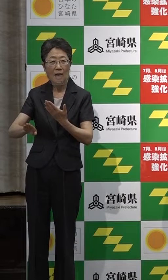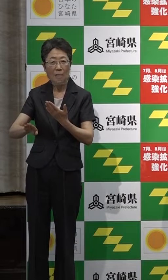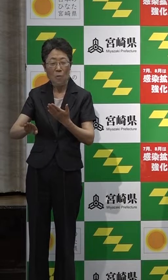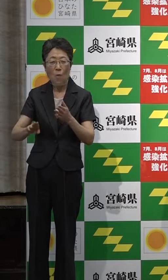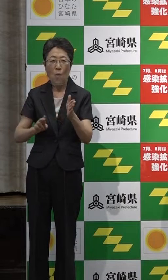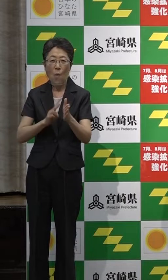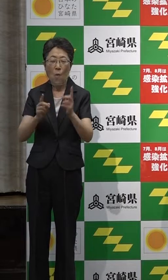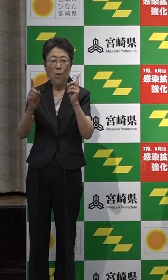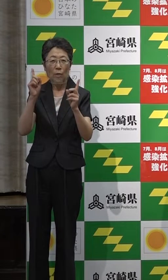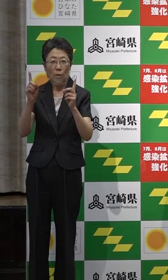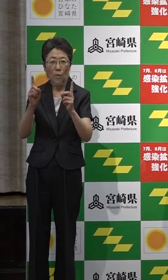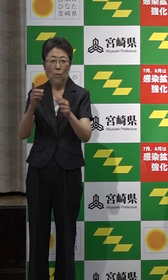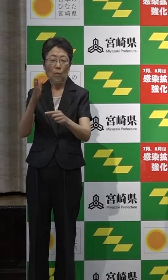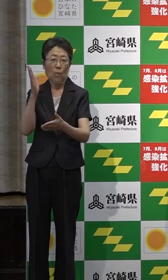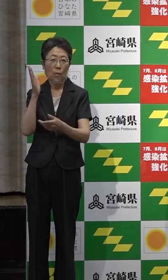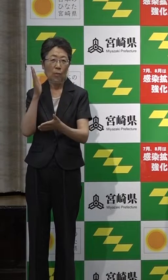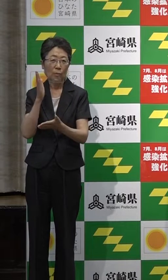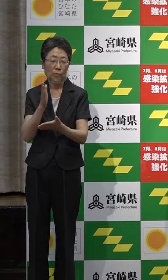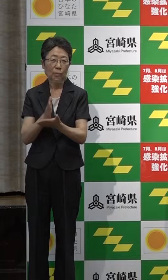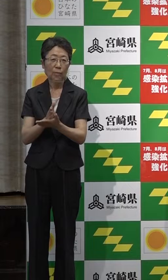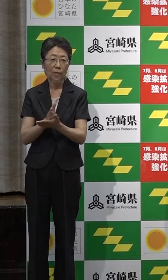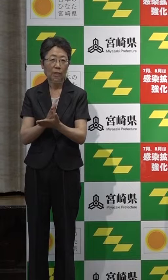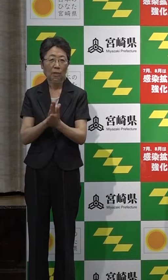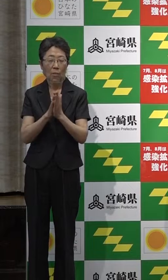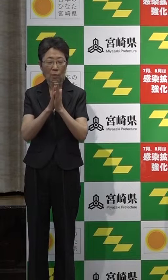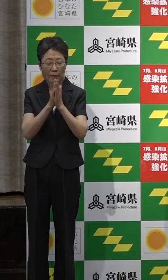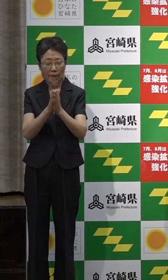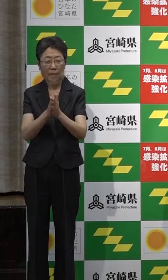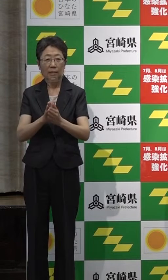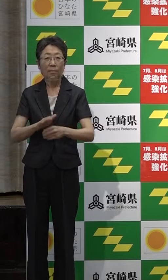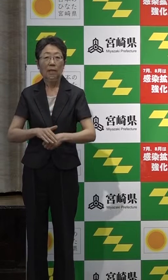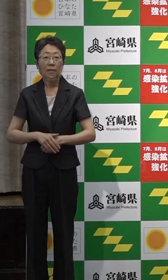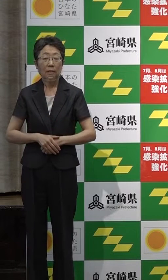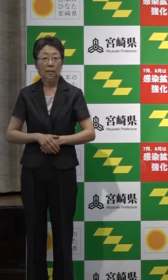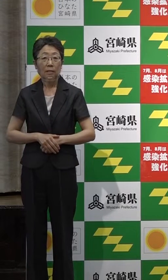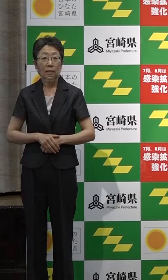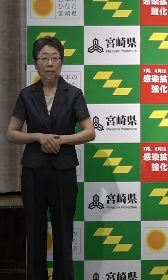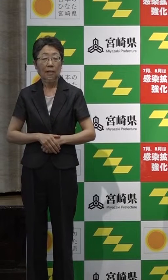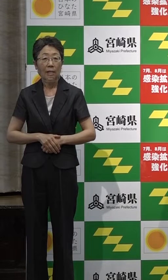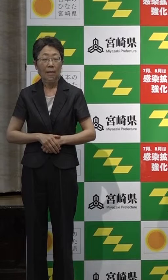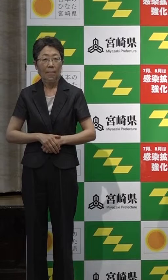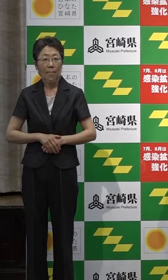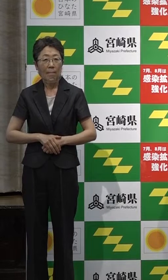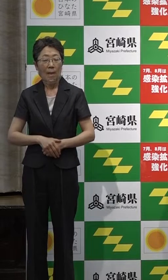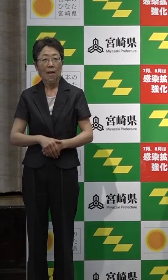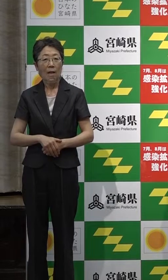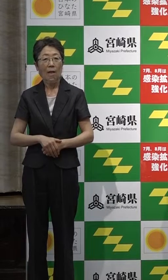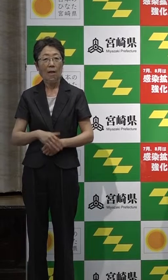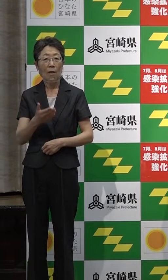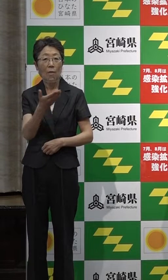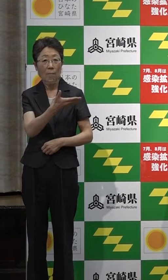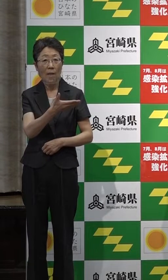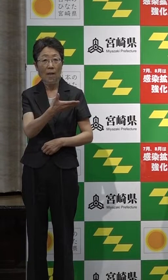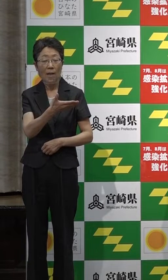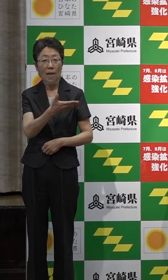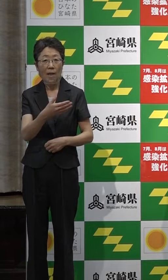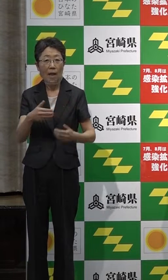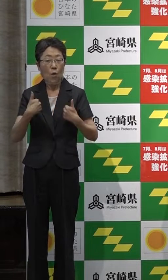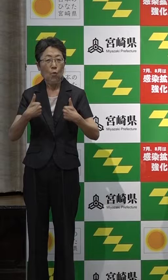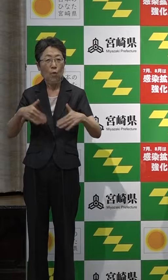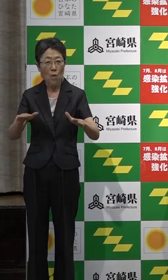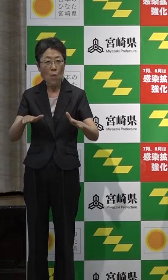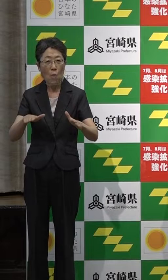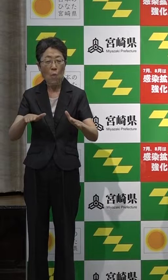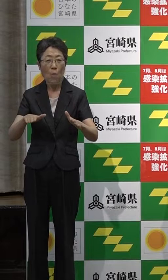をということでお願いをいたします。去年が少し変わりました。これまで不要不急のもの、仕